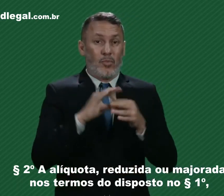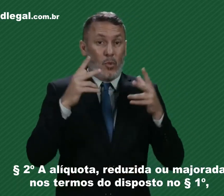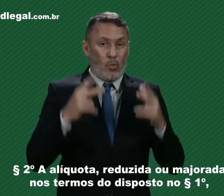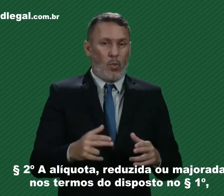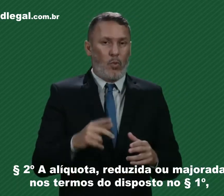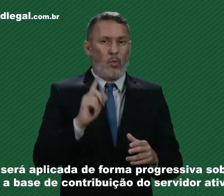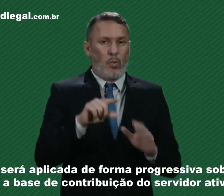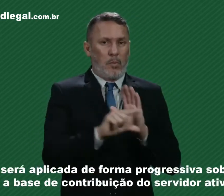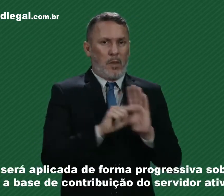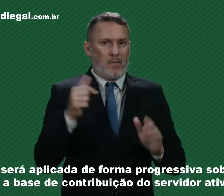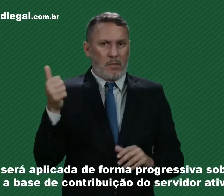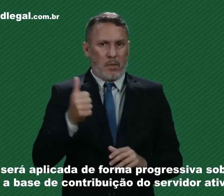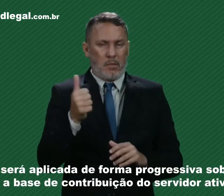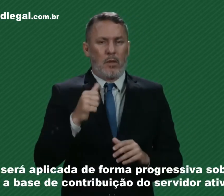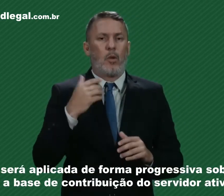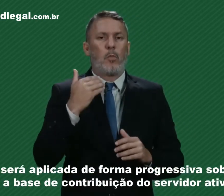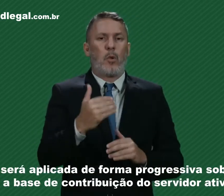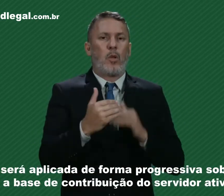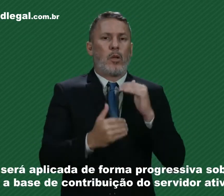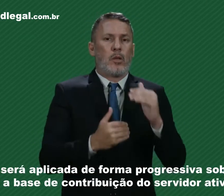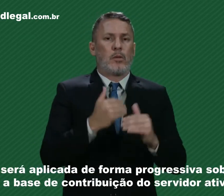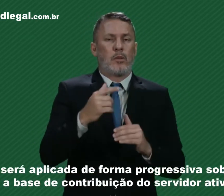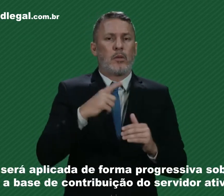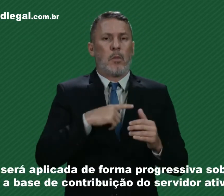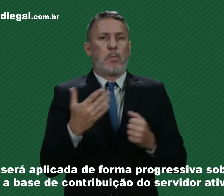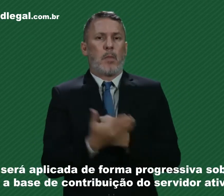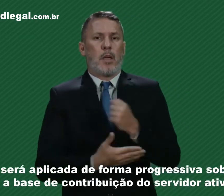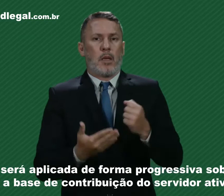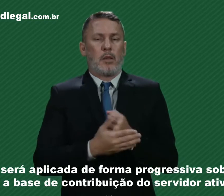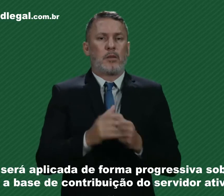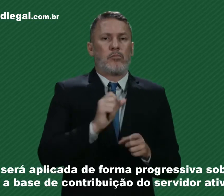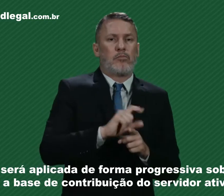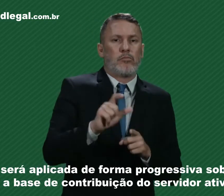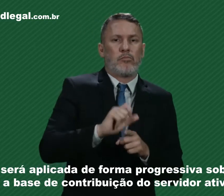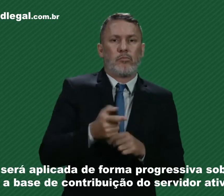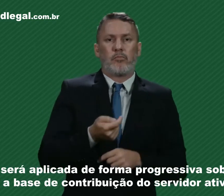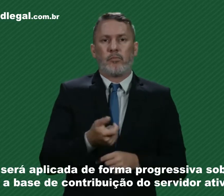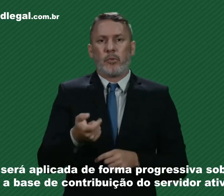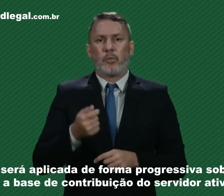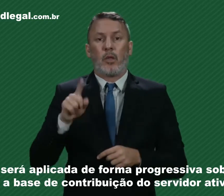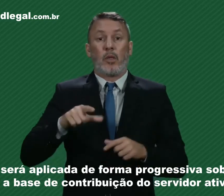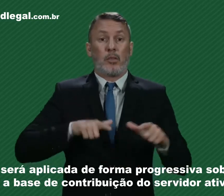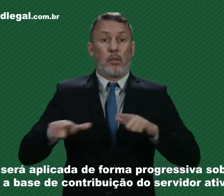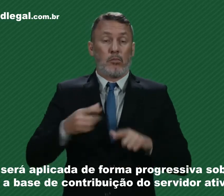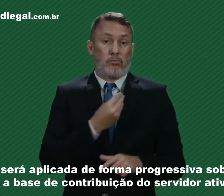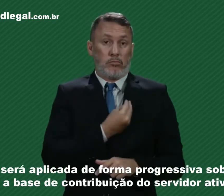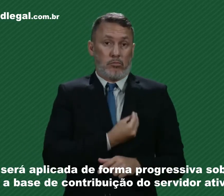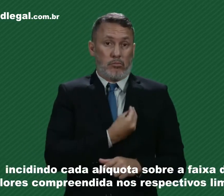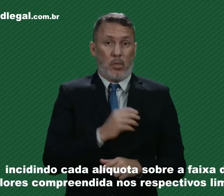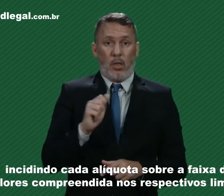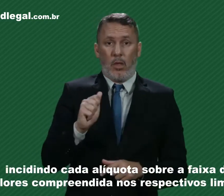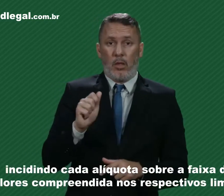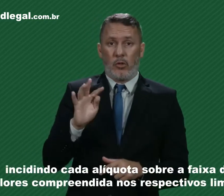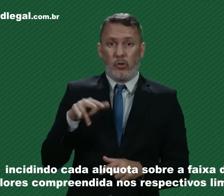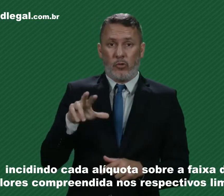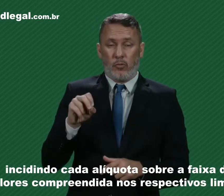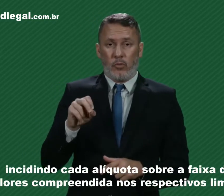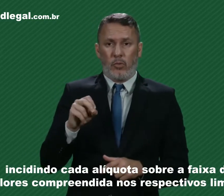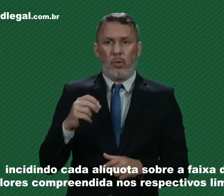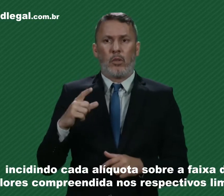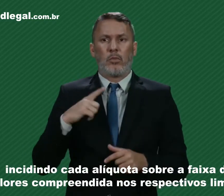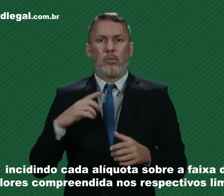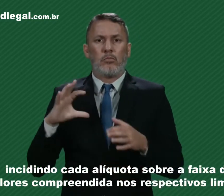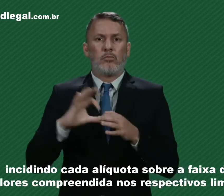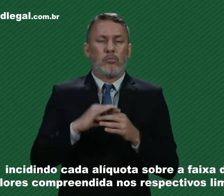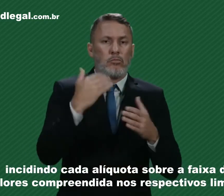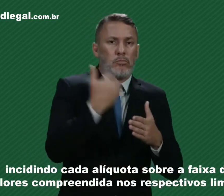parágrafo 1º será aplicada de forma progressiva sobre a base de contribuição do servidor ativo, incidindo